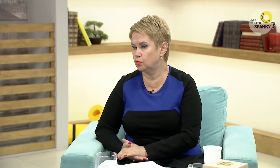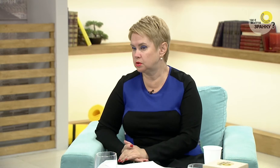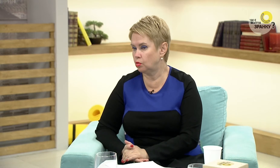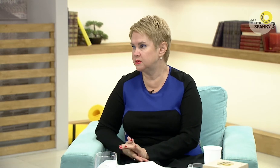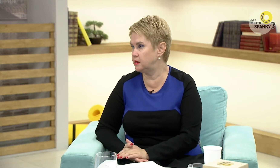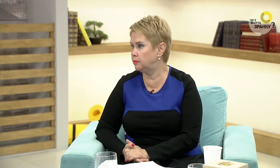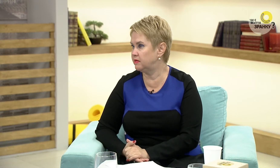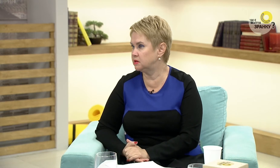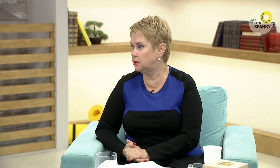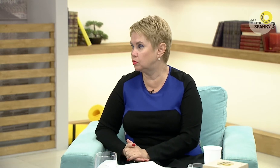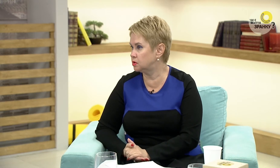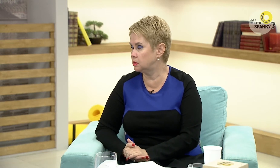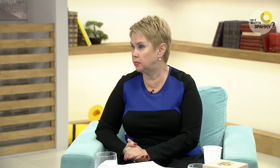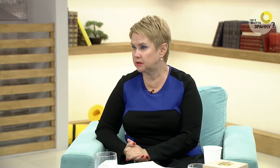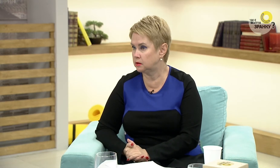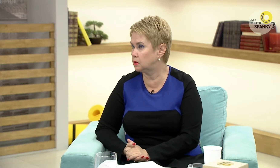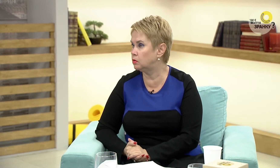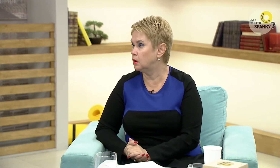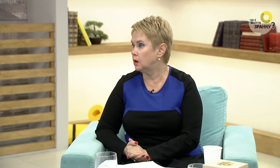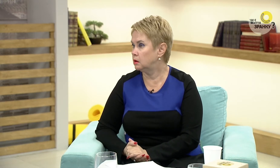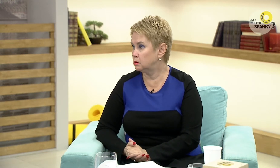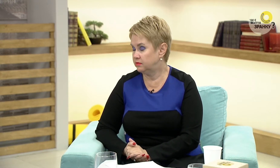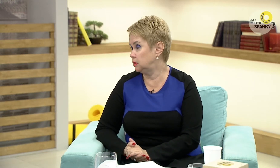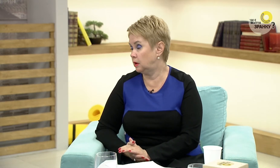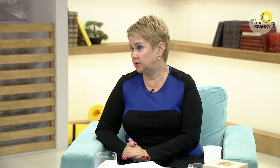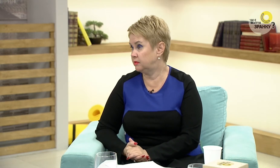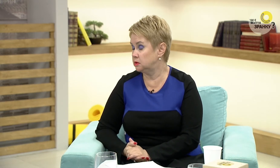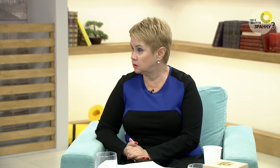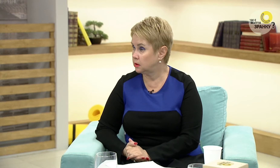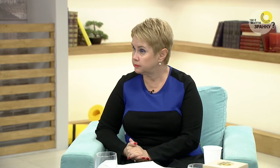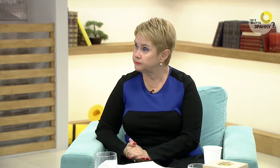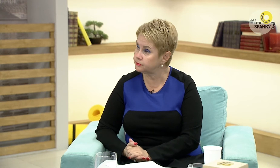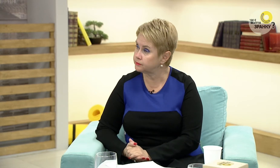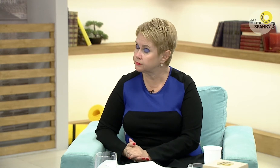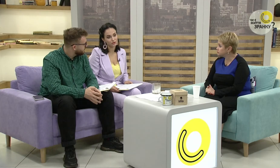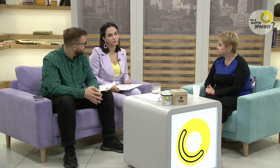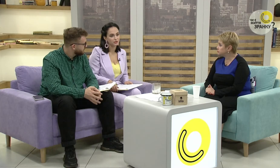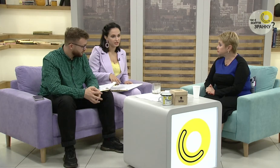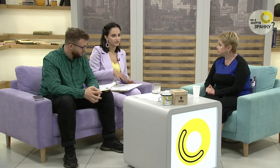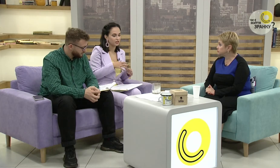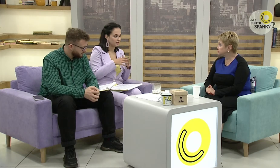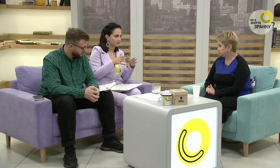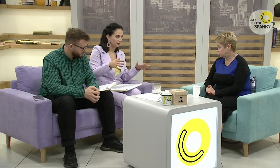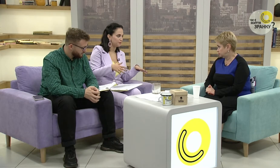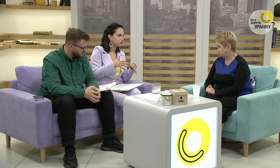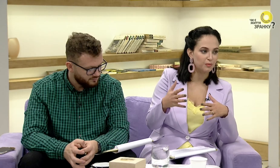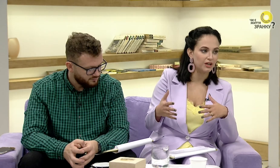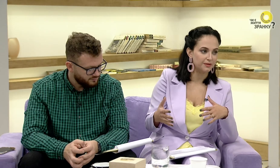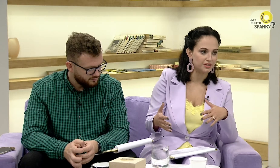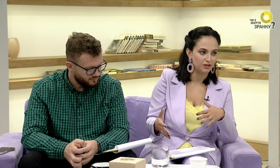курси ОБСЄ, проводили курси по тендеру. Два дня переводила, так. Да. Ну, тобто це вже так більш популярним стає, тому